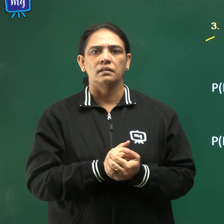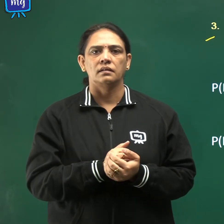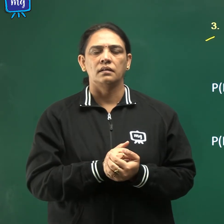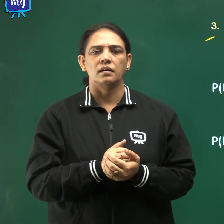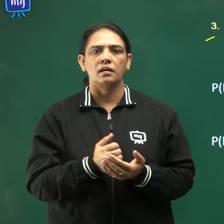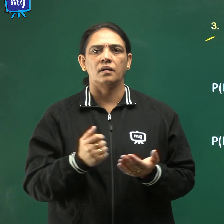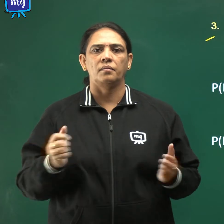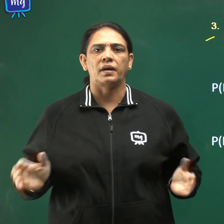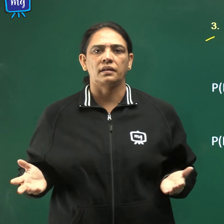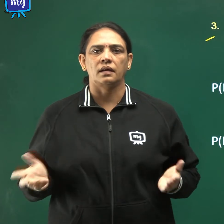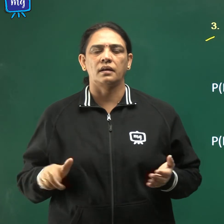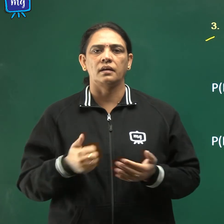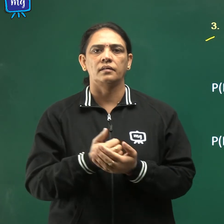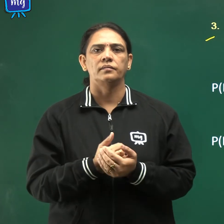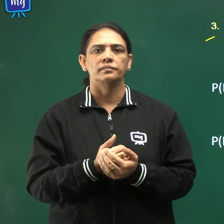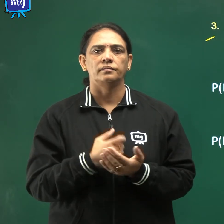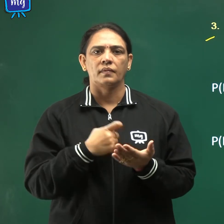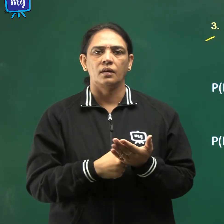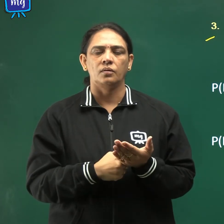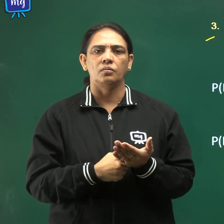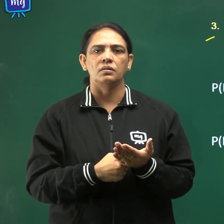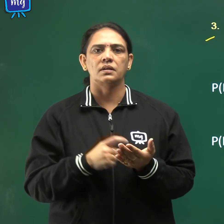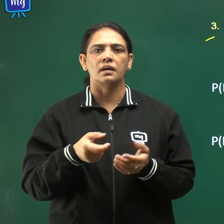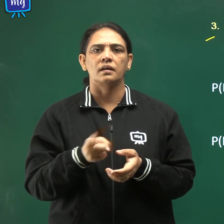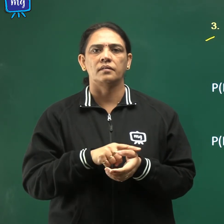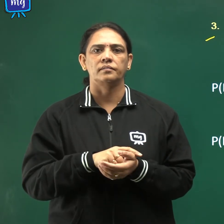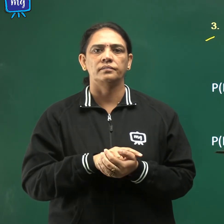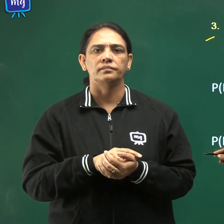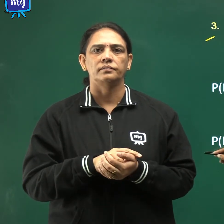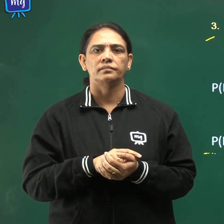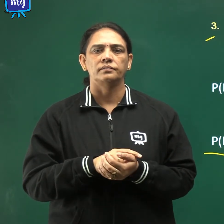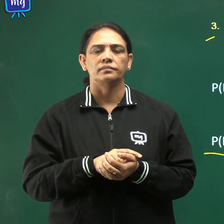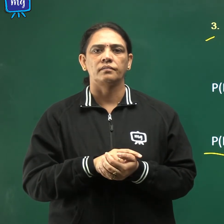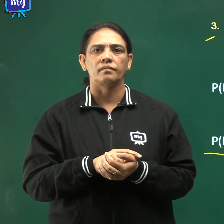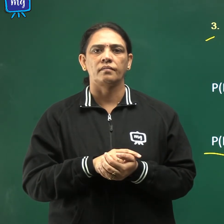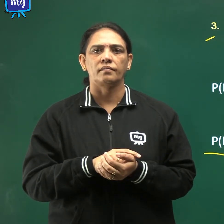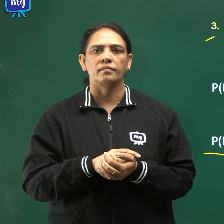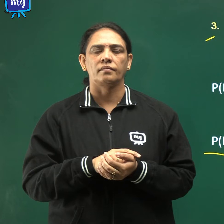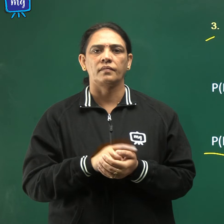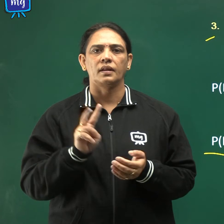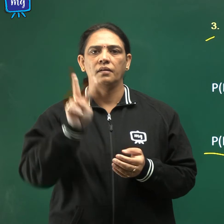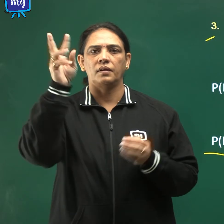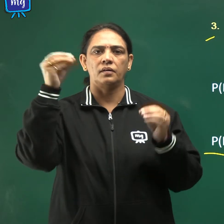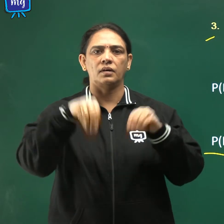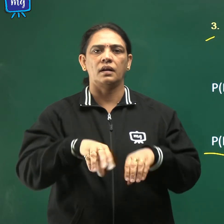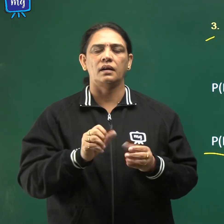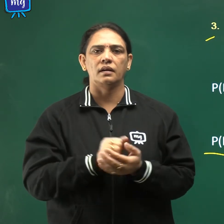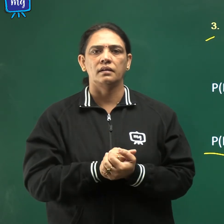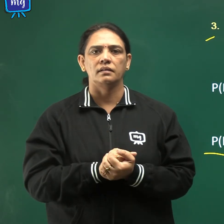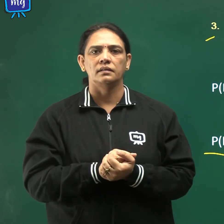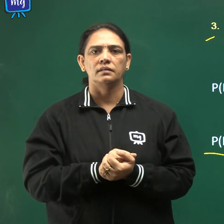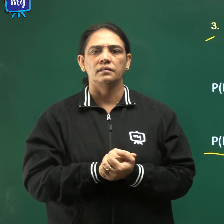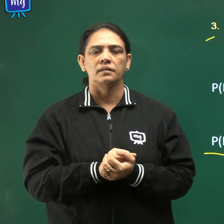टैंक के चाणक्य सूत्र से हुआ है वो मान रखेंगे